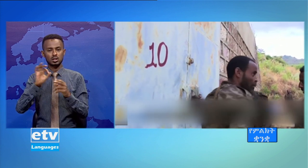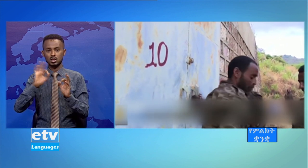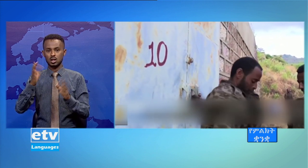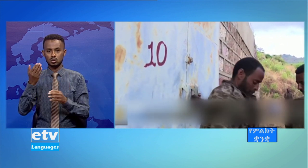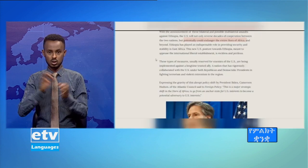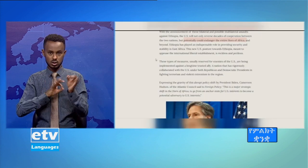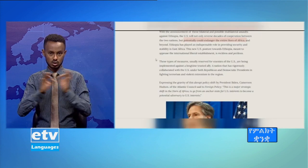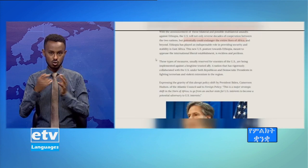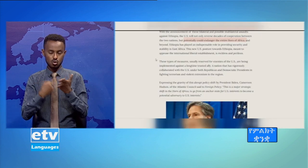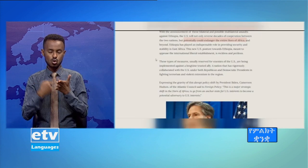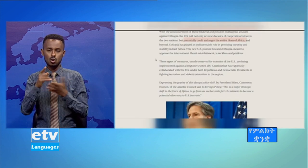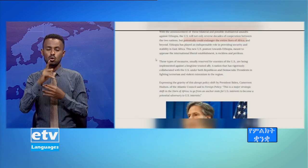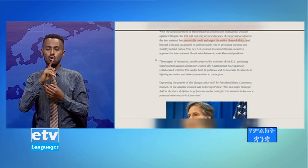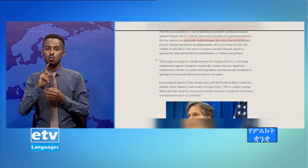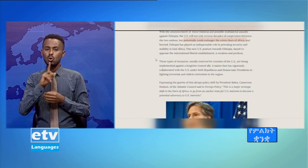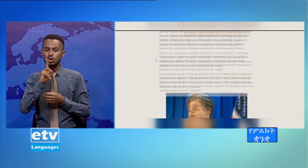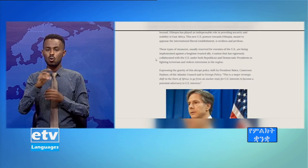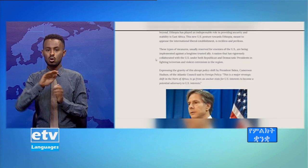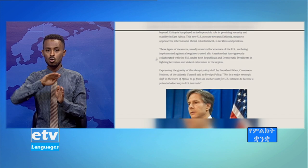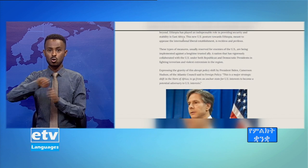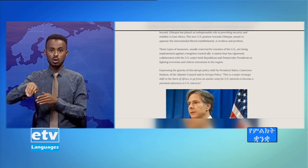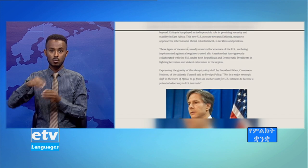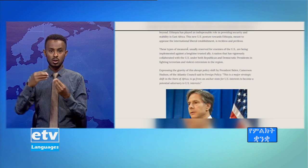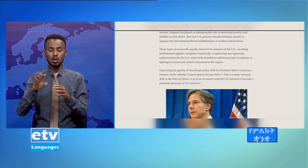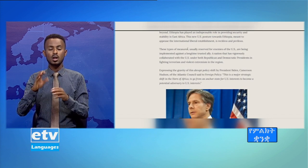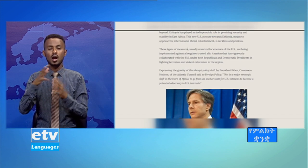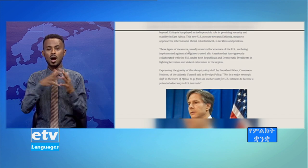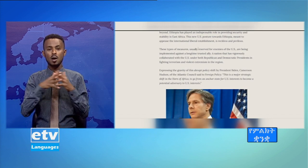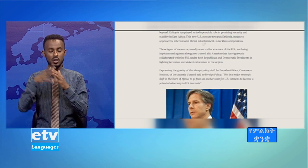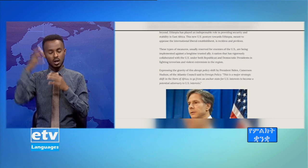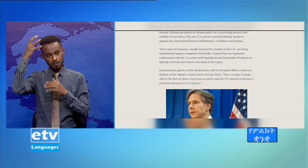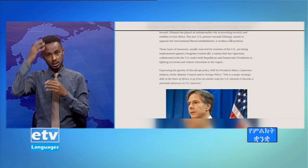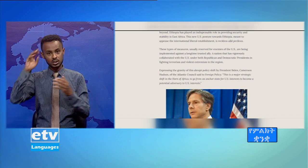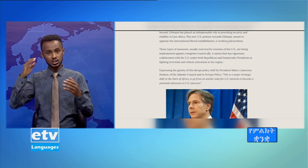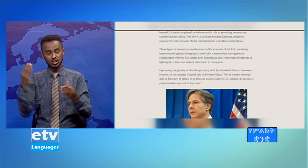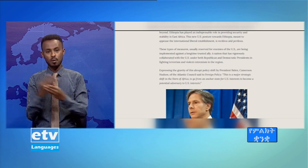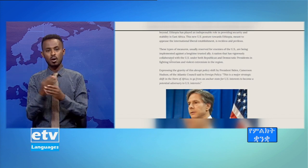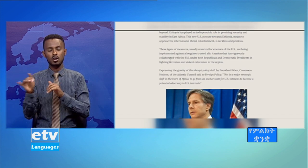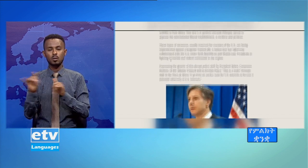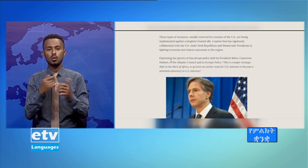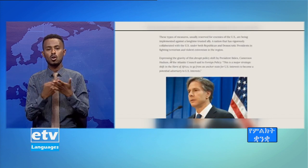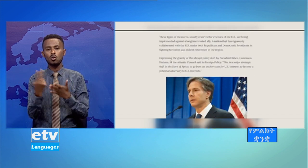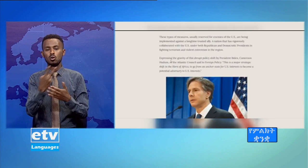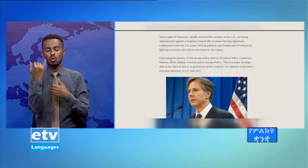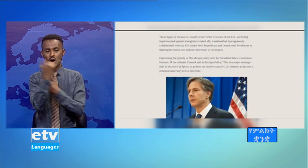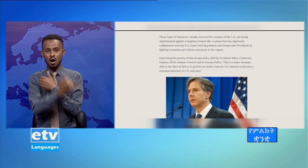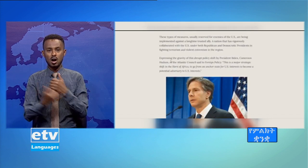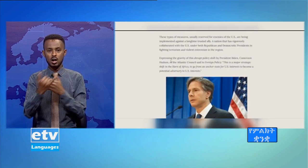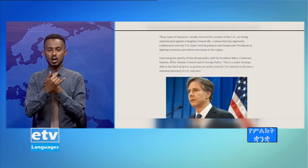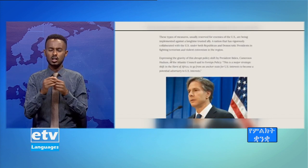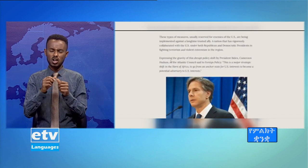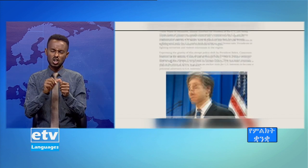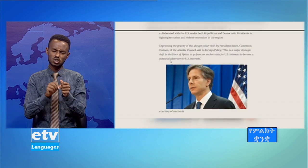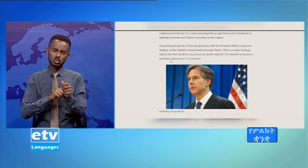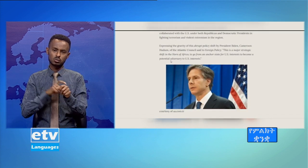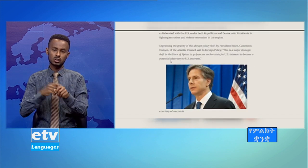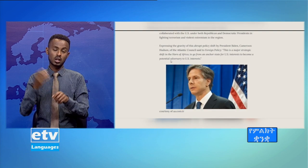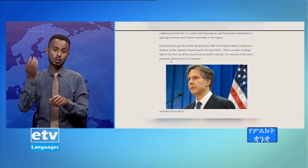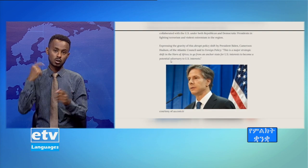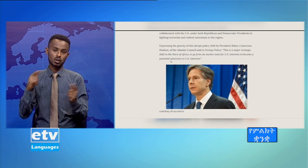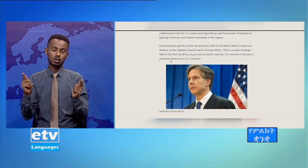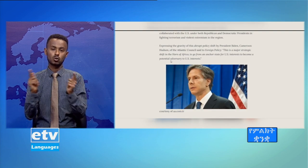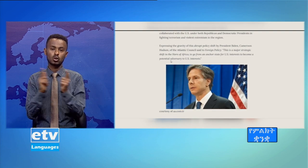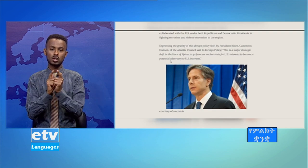ይገልጻሉ። ይህንን እውነታ ወደ ጎን የሚጥለው የአሜሪካ መንግስት እቀባ ታዲያም የሁለቱን ሀገራት የረጅም ጊዜ የነበረ